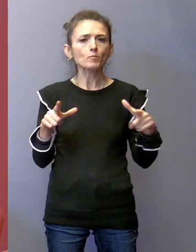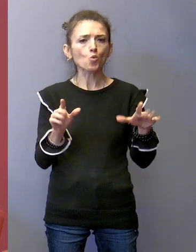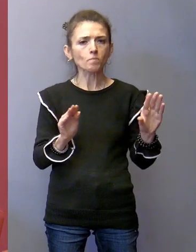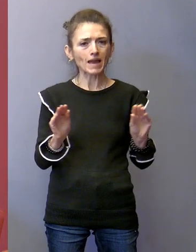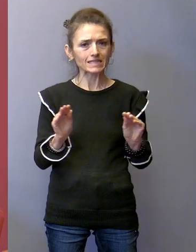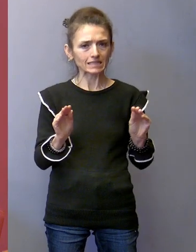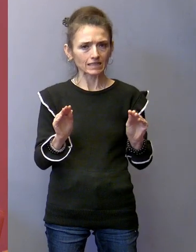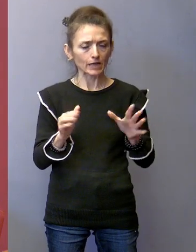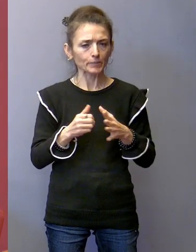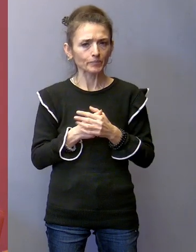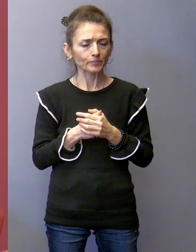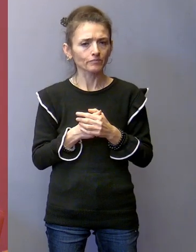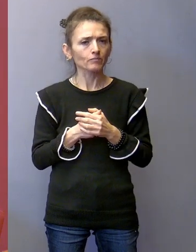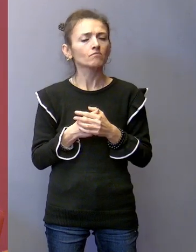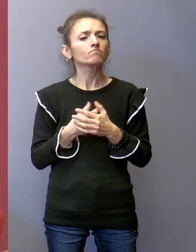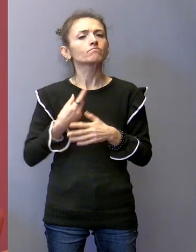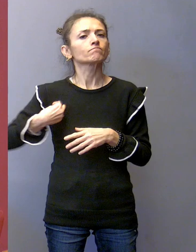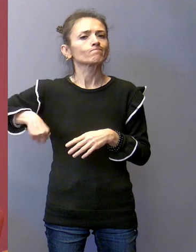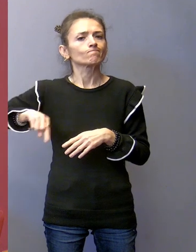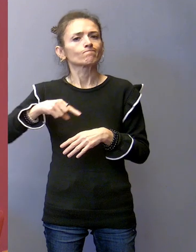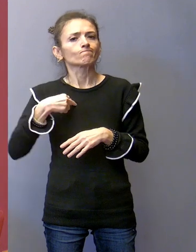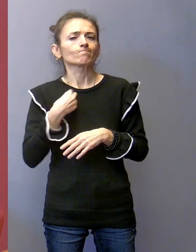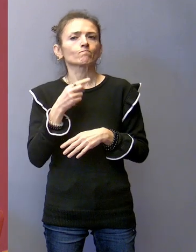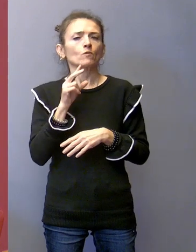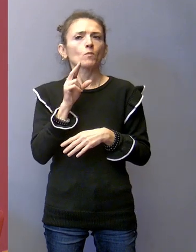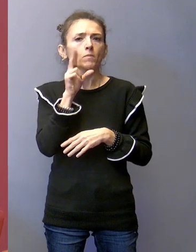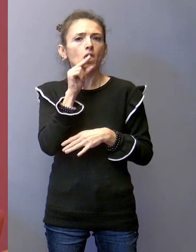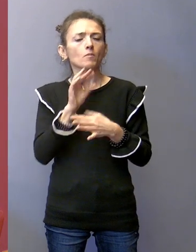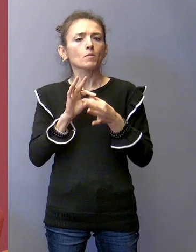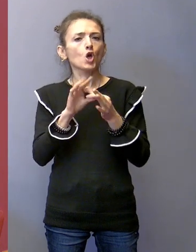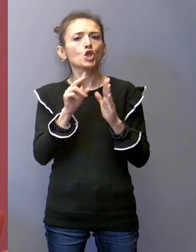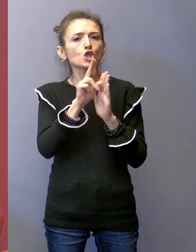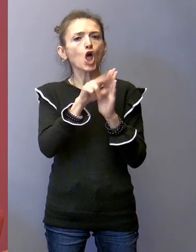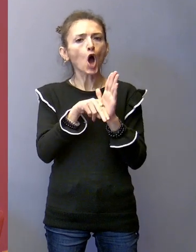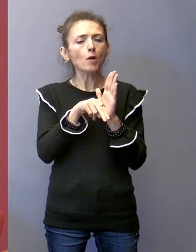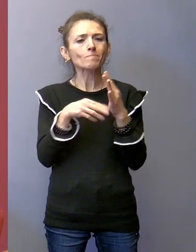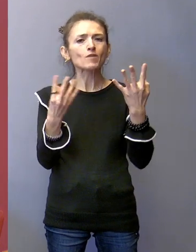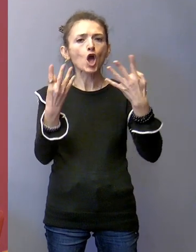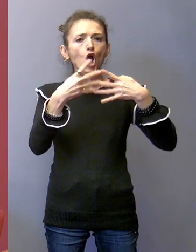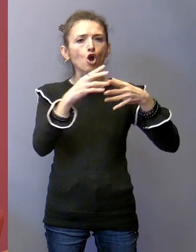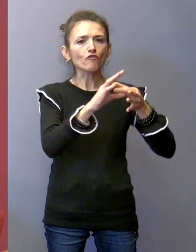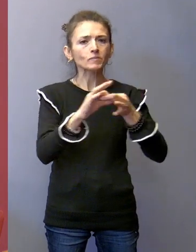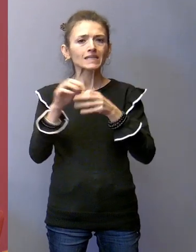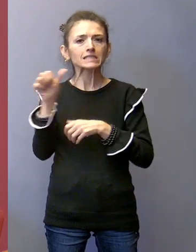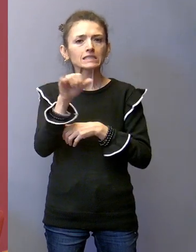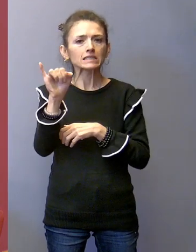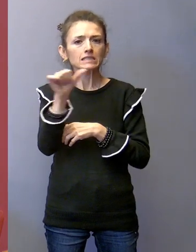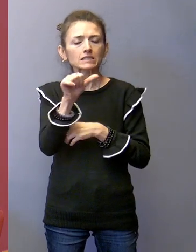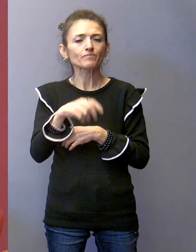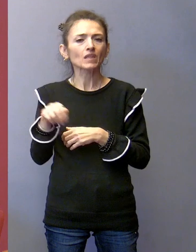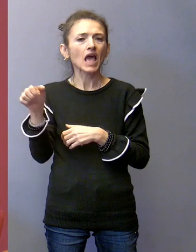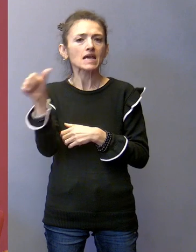Parliamo delle di Quelle norme di conformità Sis S Servizi Pubblici